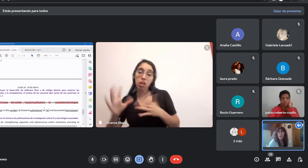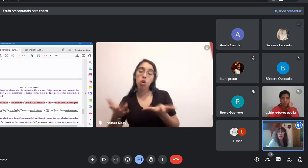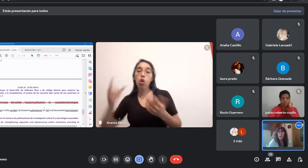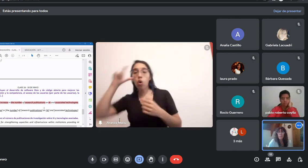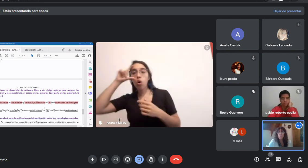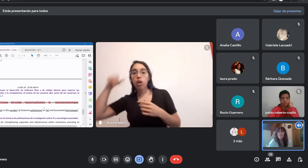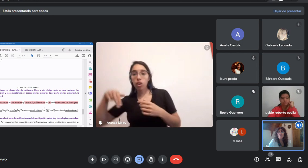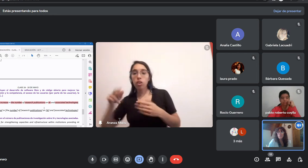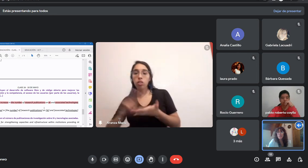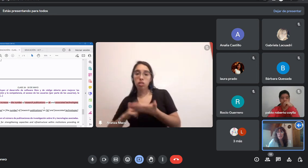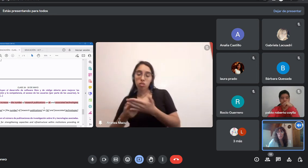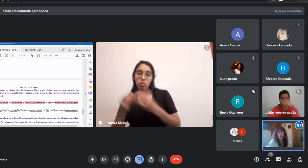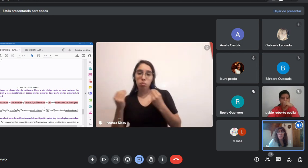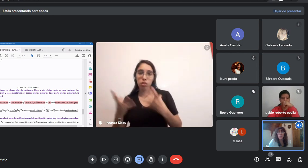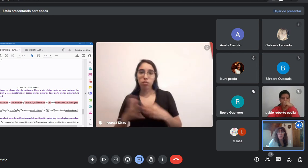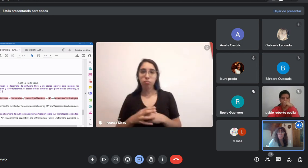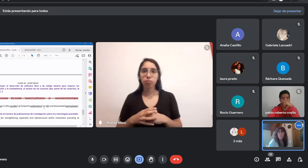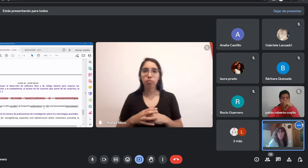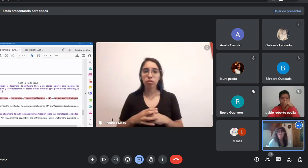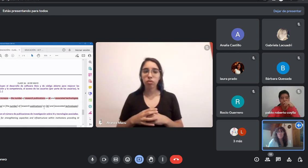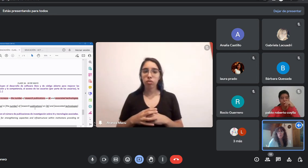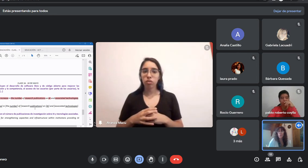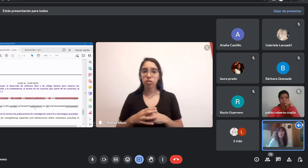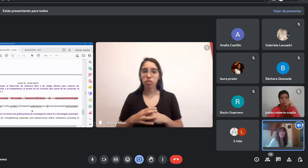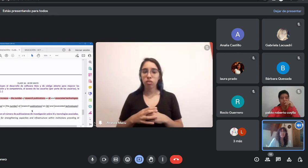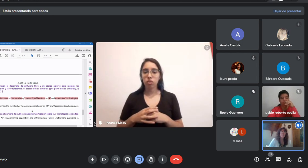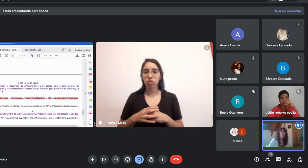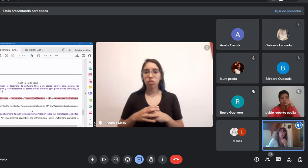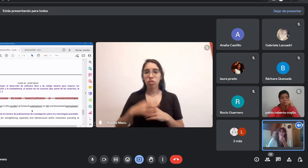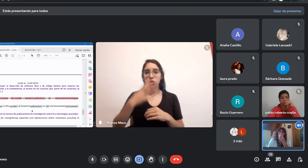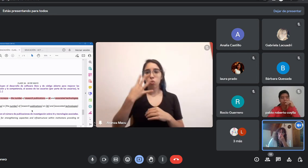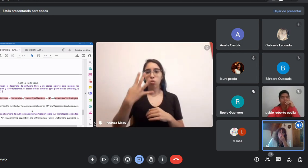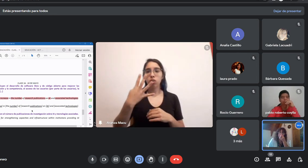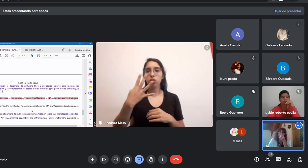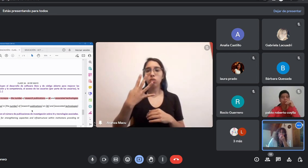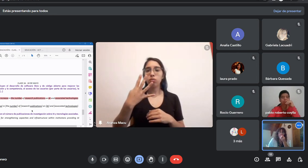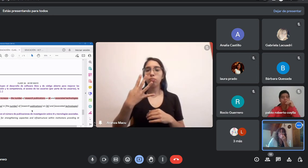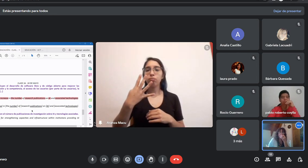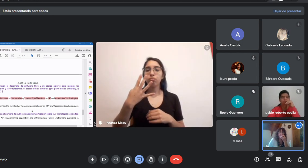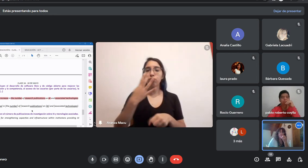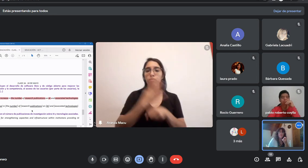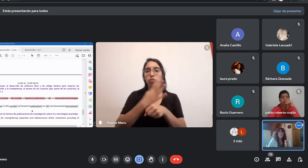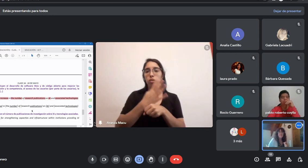Bien, pasamos al 4. ¿Cuáles serían los bloques?